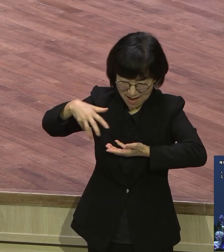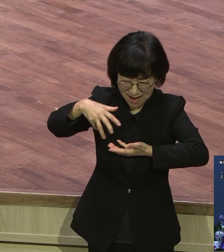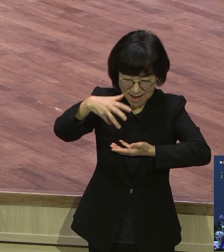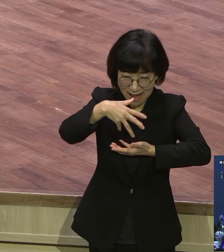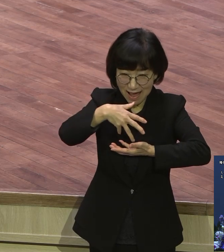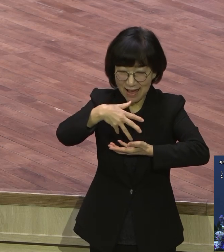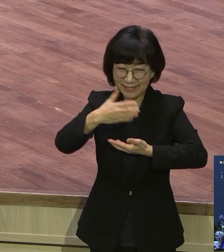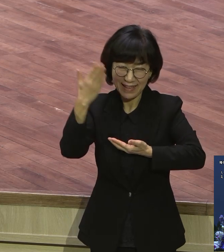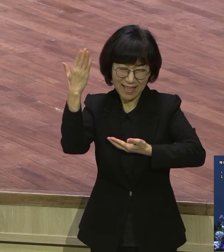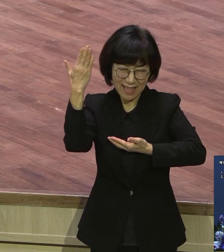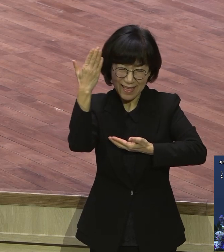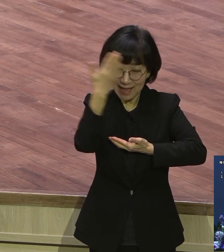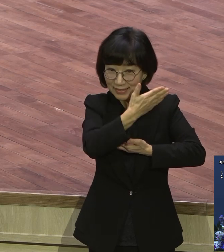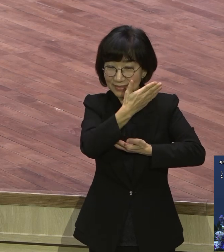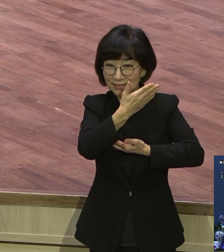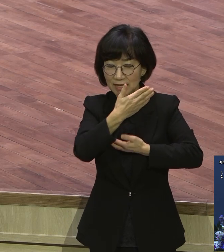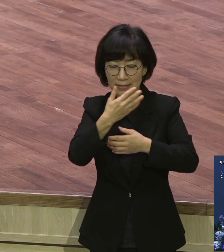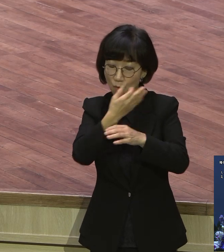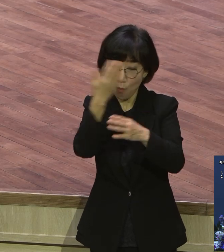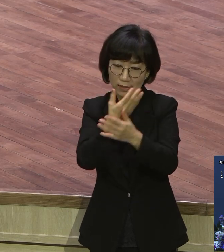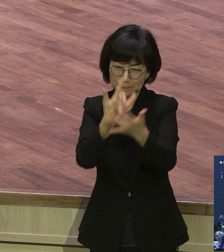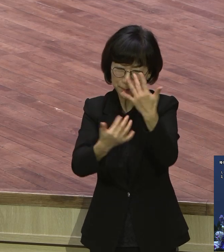씻어버리는 것 이 청결이